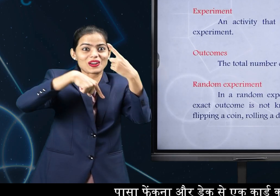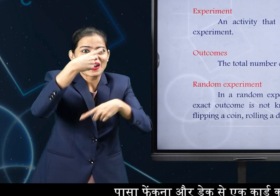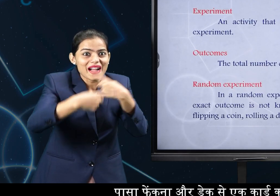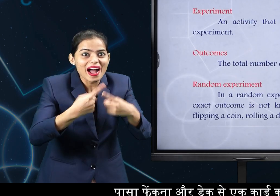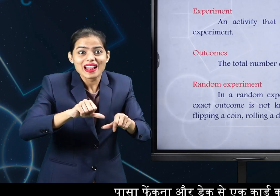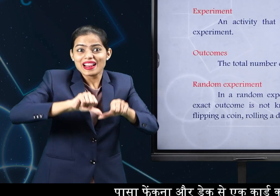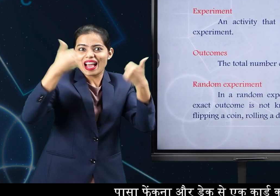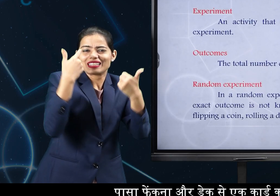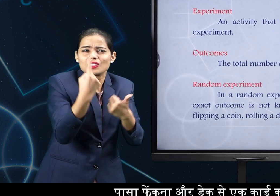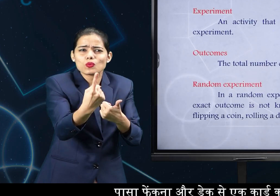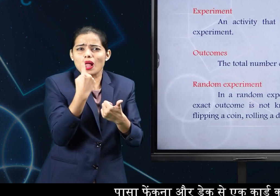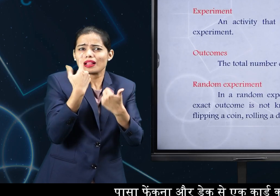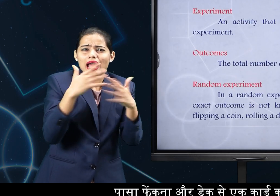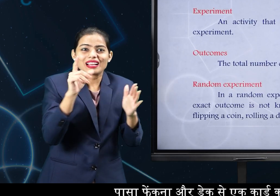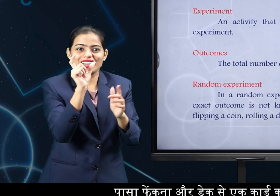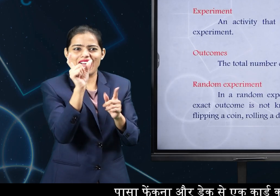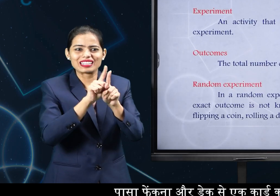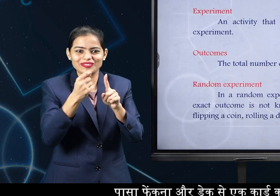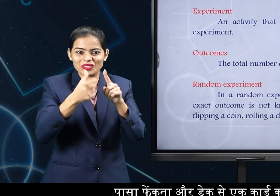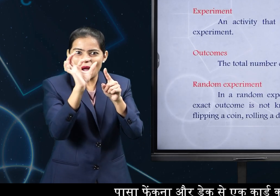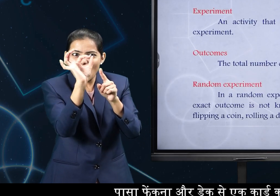का चयन करना शामिल है।